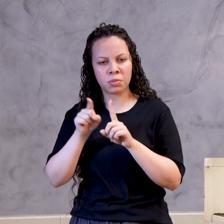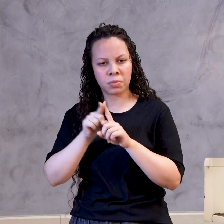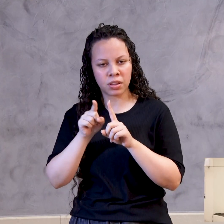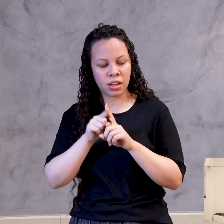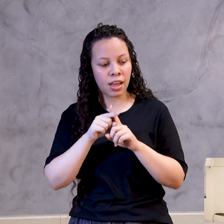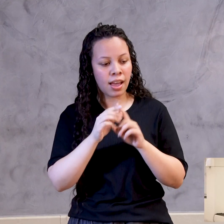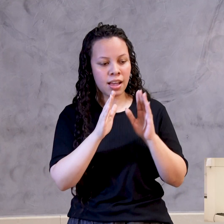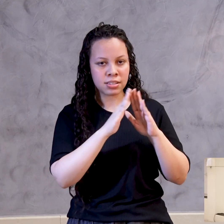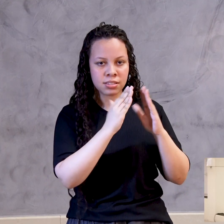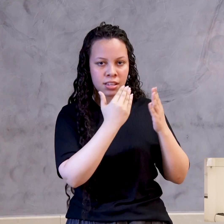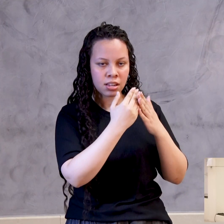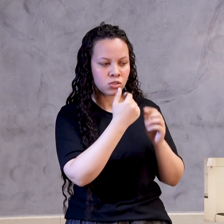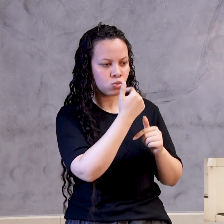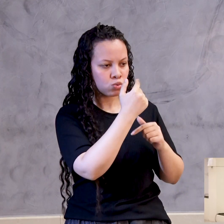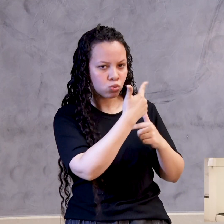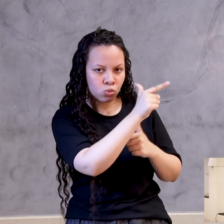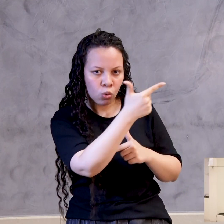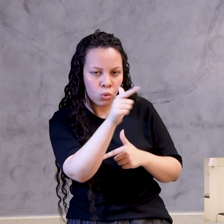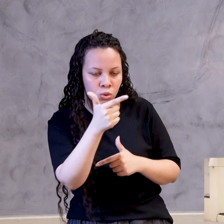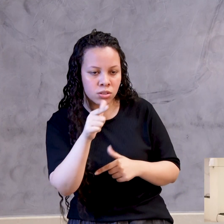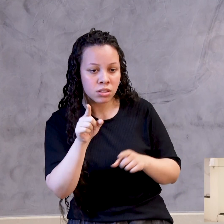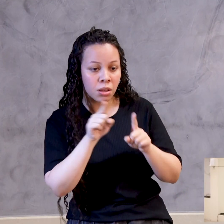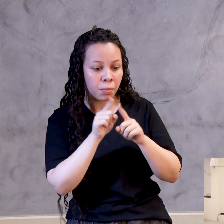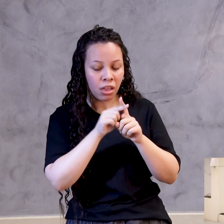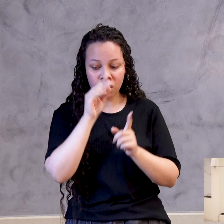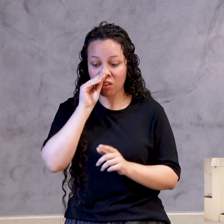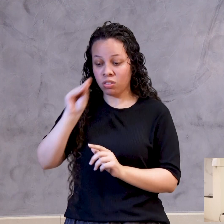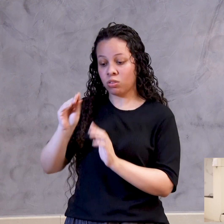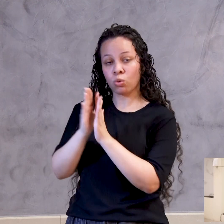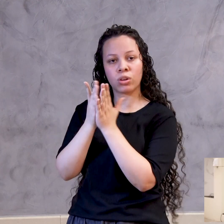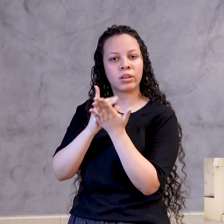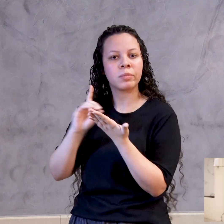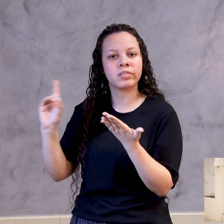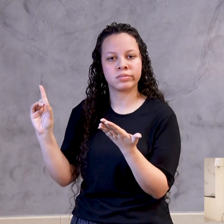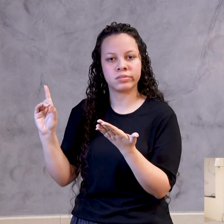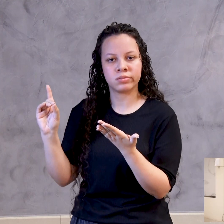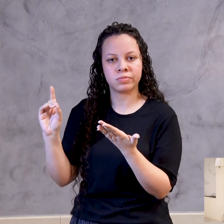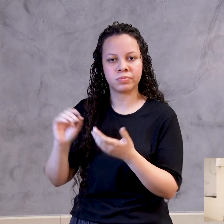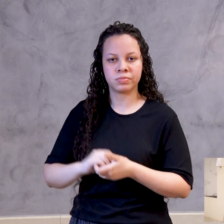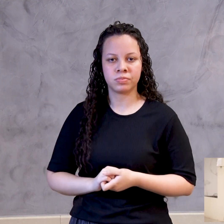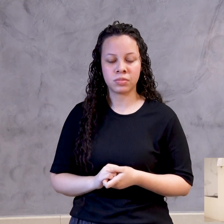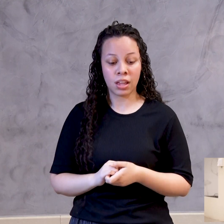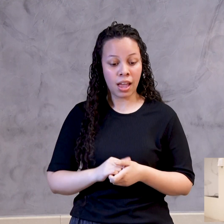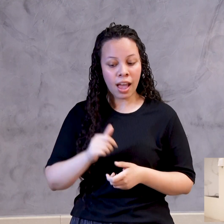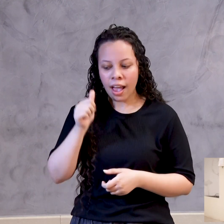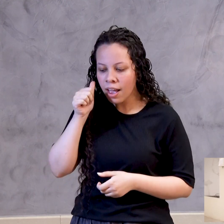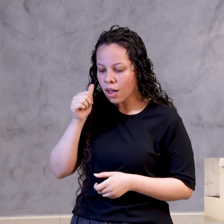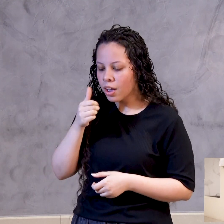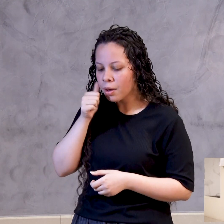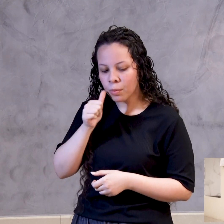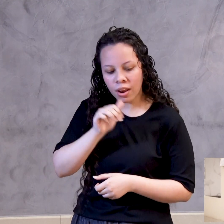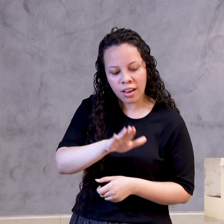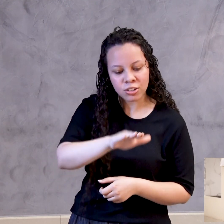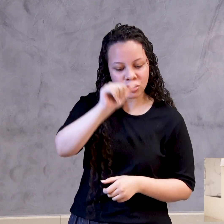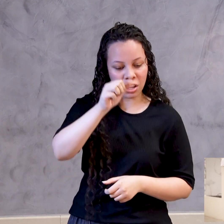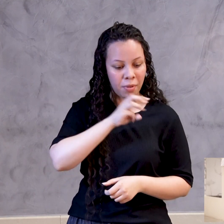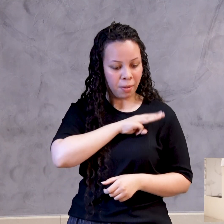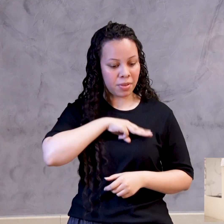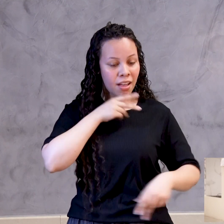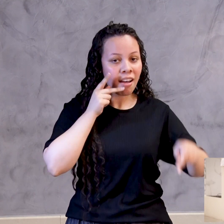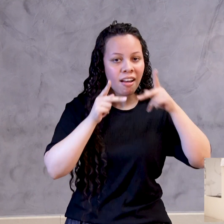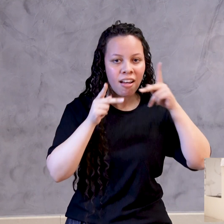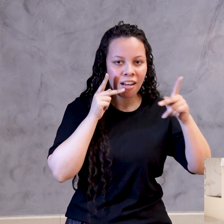igrejas passando por cima, assim como consagrando mulheres a um ministério que elas não deveriam